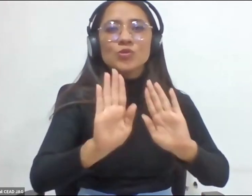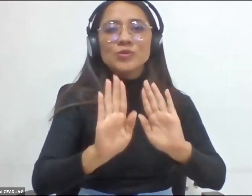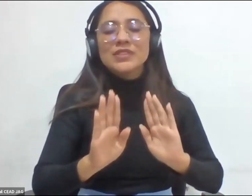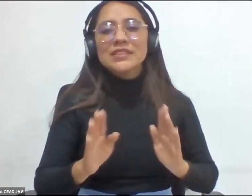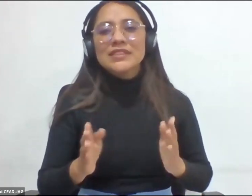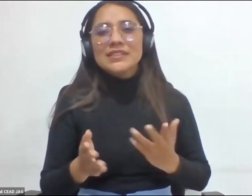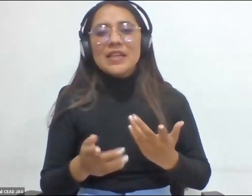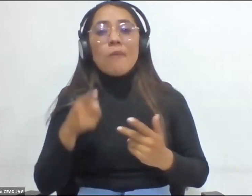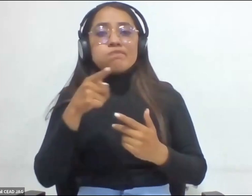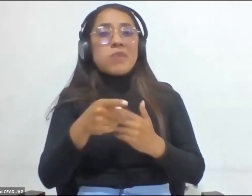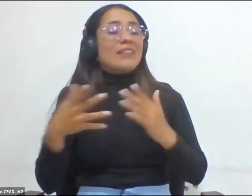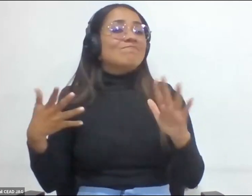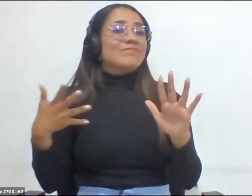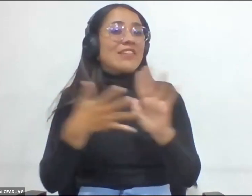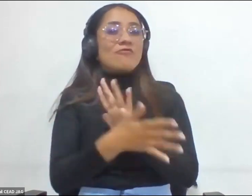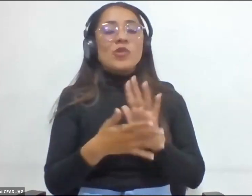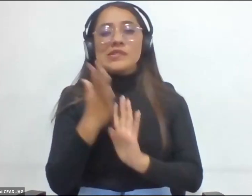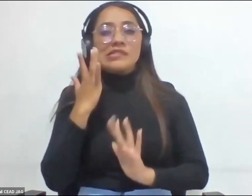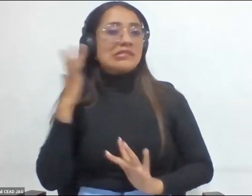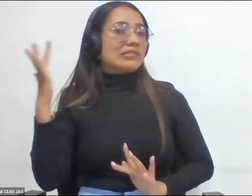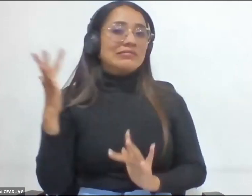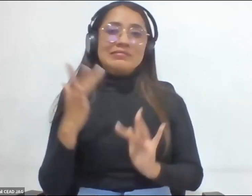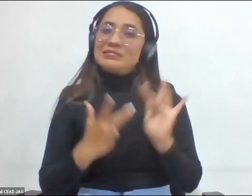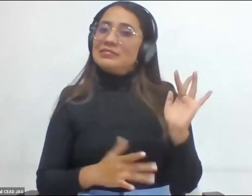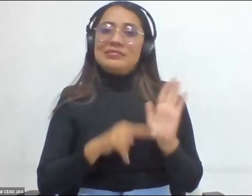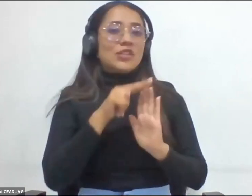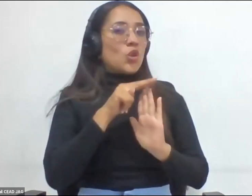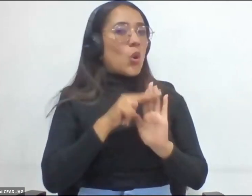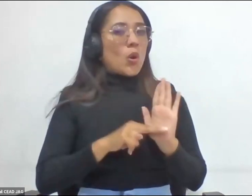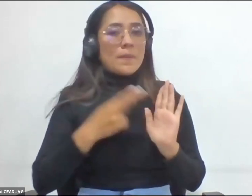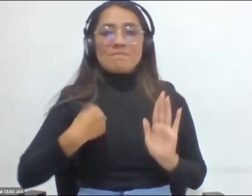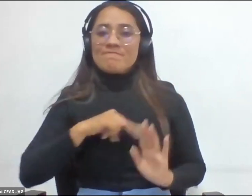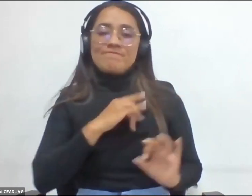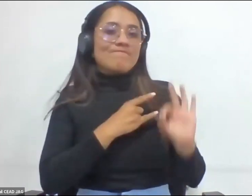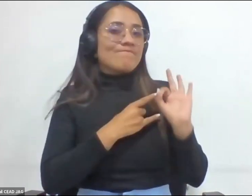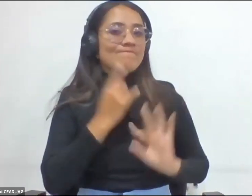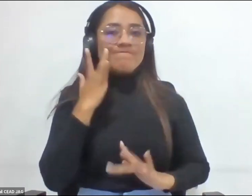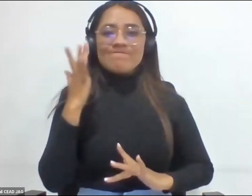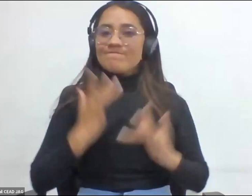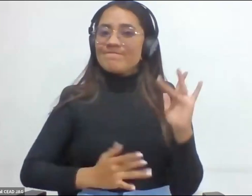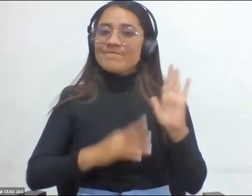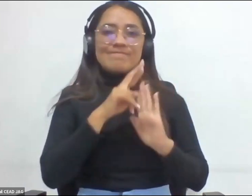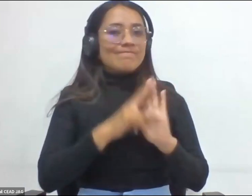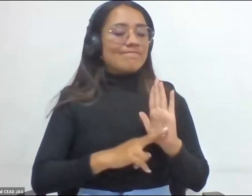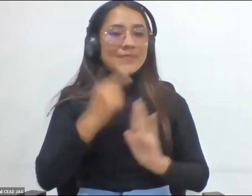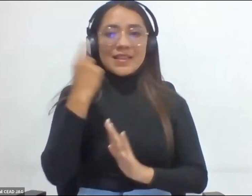recibe una información que no va en coherencia de nuestra normatividad vigente de nuestro reglamento general estudiantil de